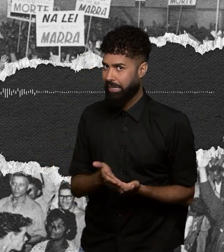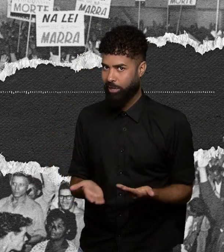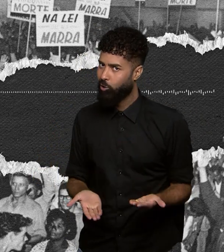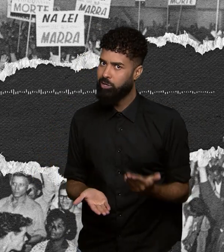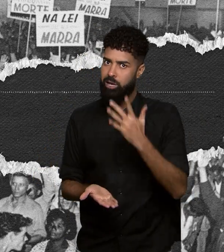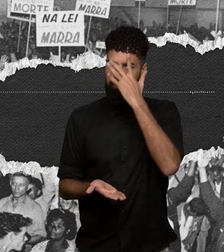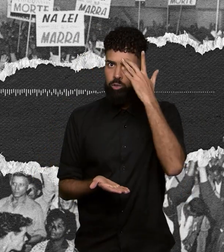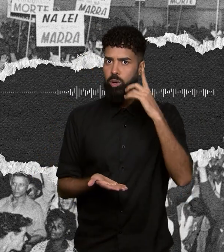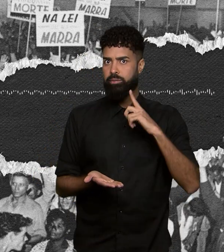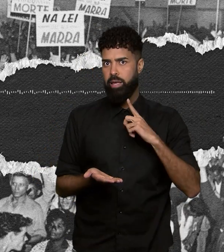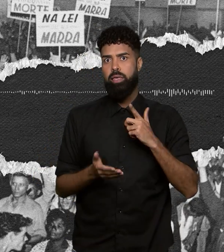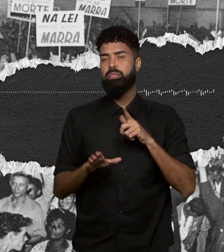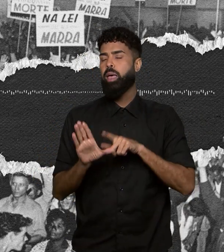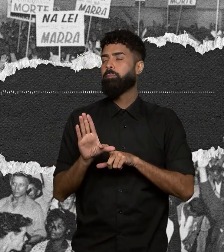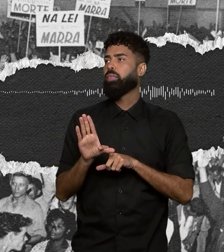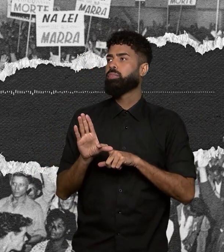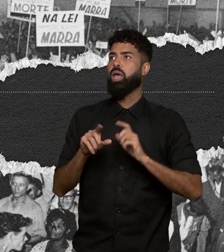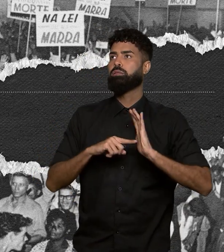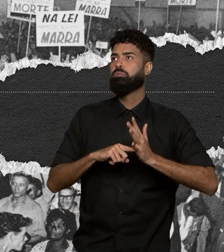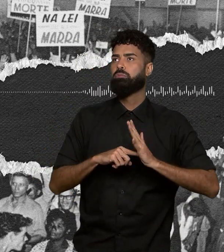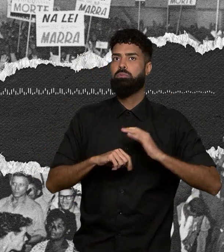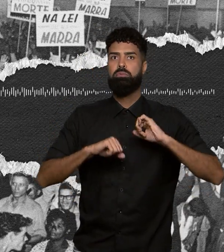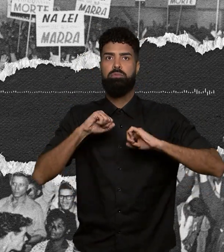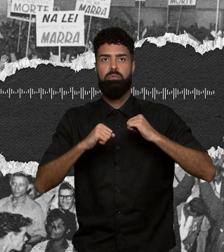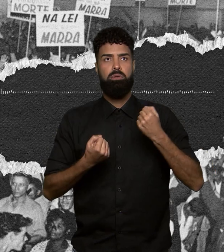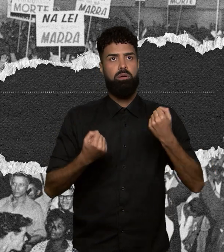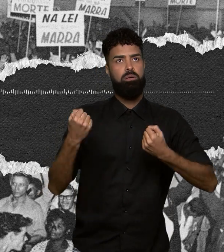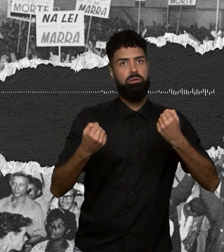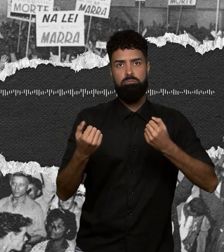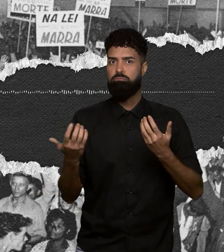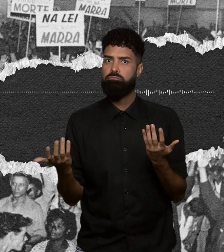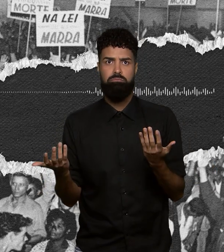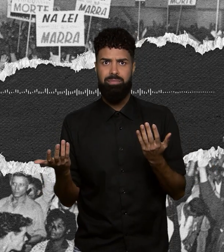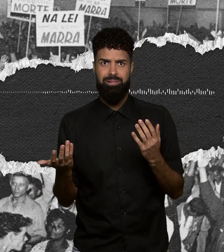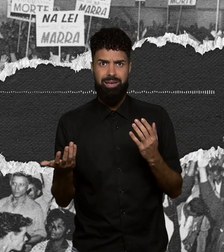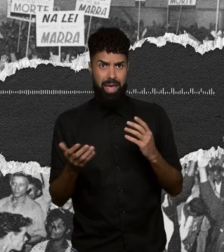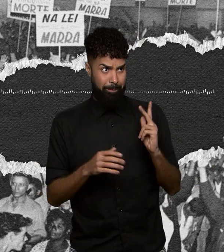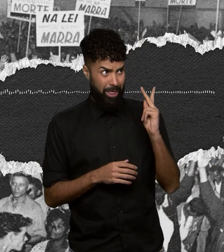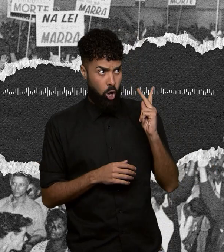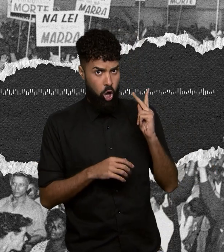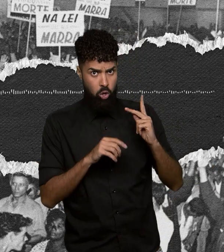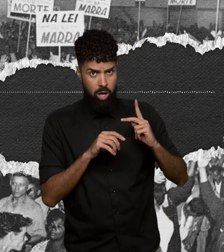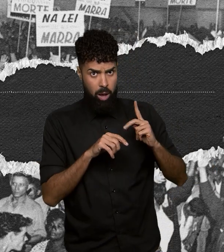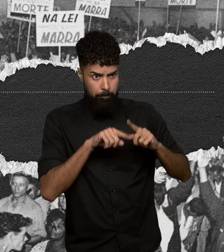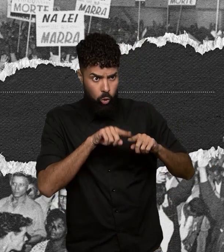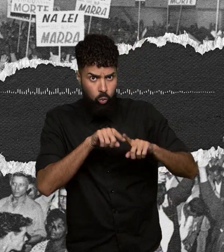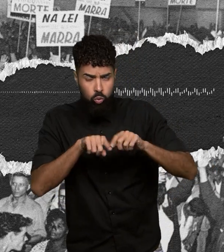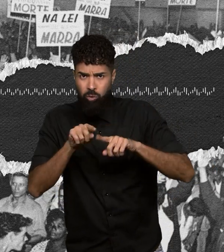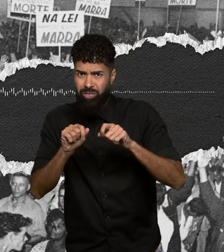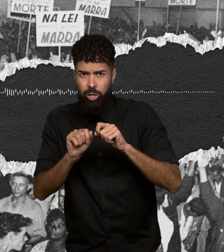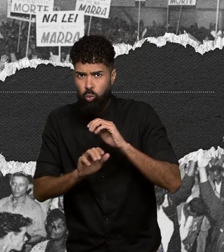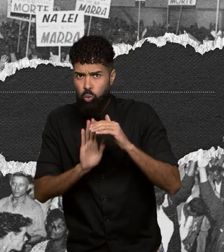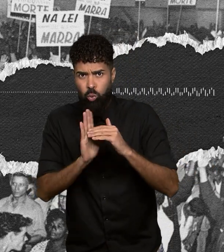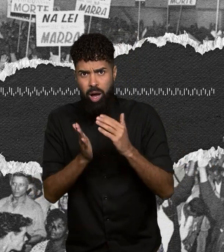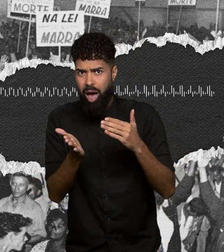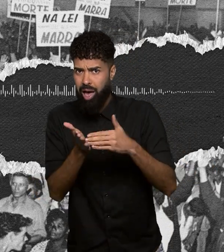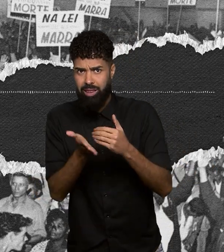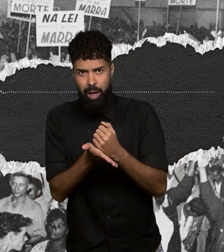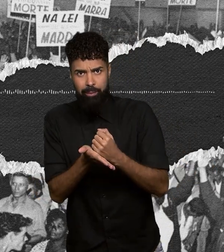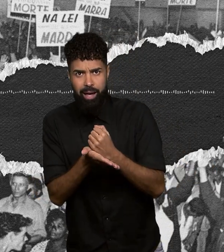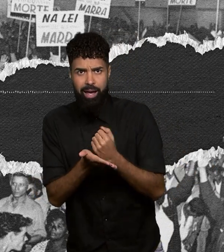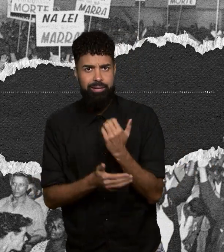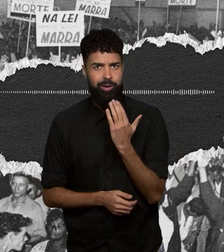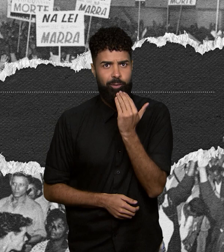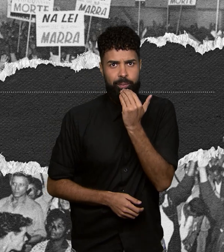gente segue sendo Totalmente Dependente dele tem derivado de petróleo até na produção de remédio em comida em um